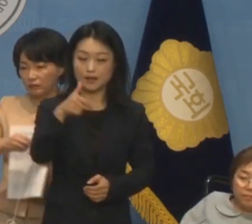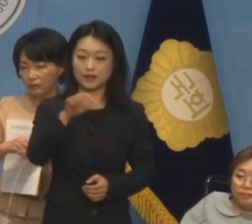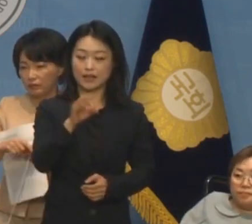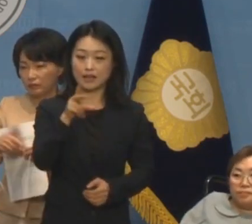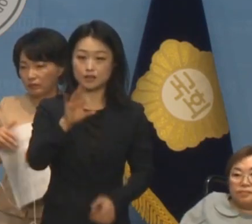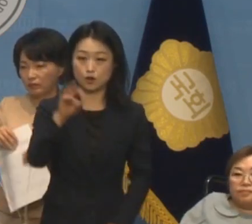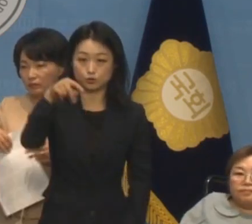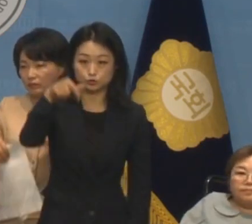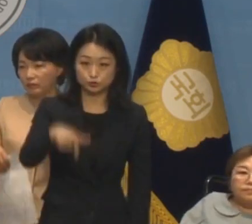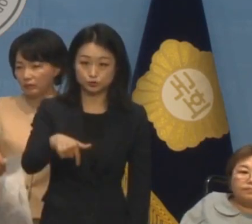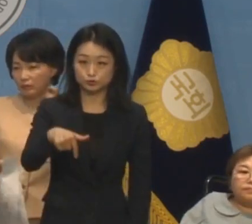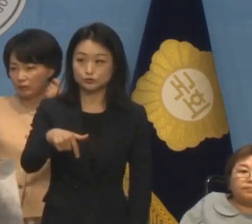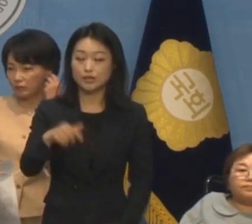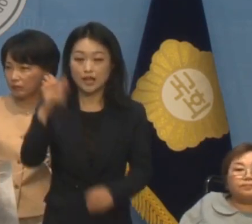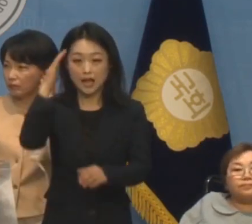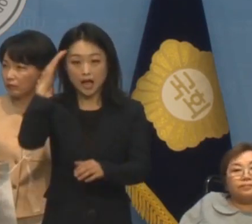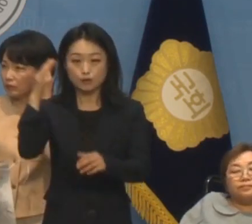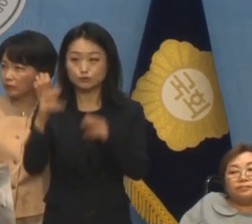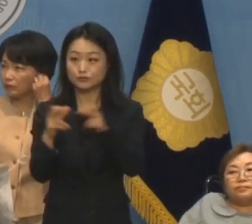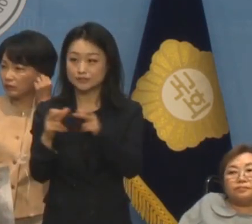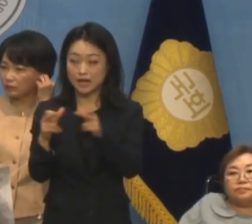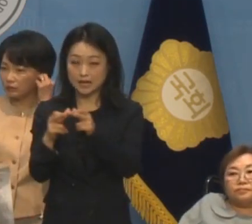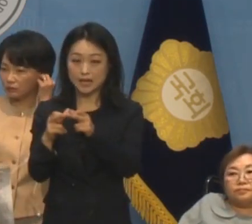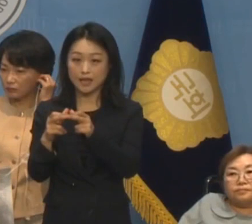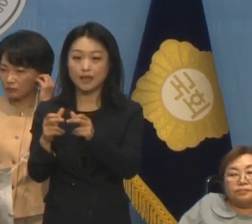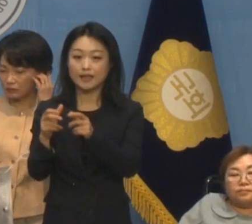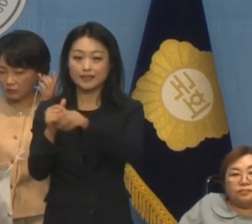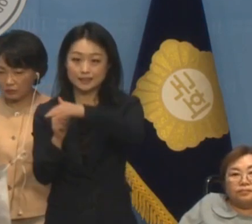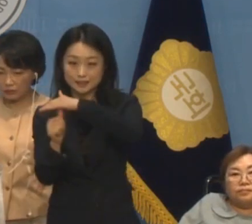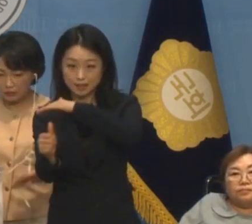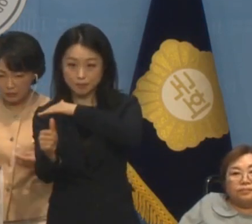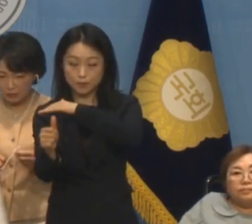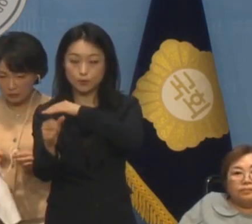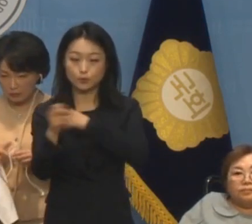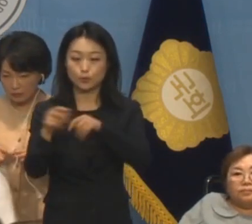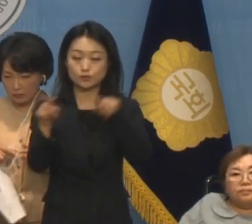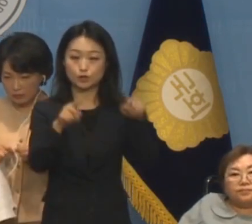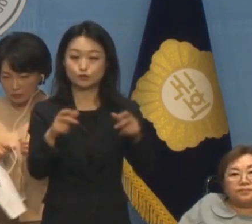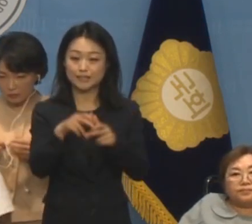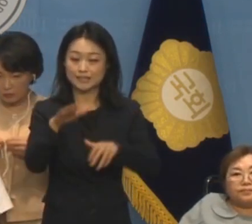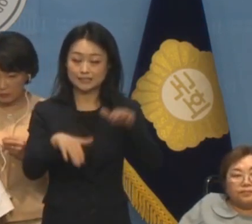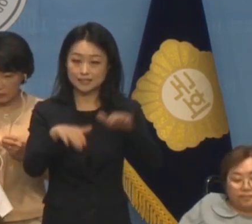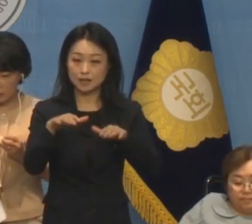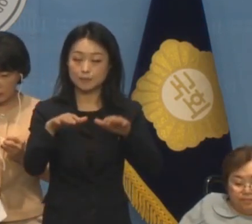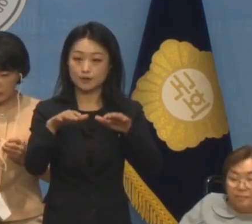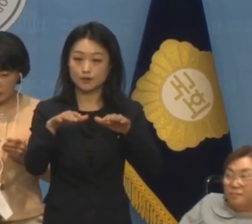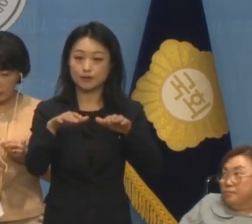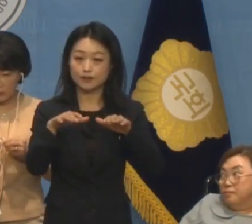의원, 한국장애포럼 박긴영희 공동대표, 전국장애인